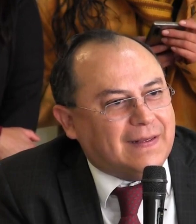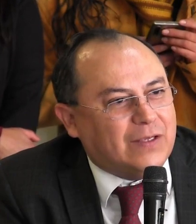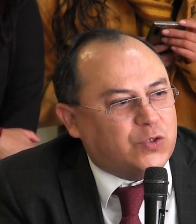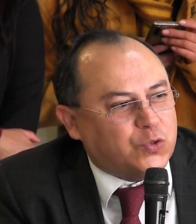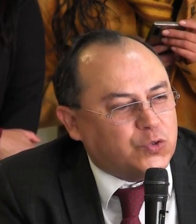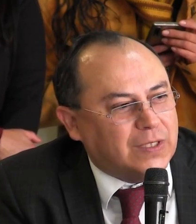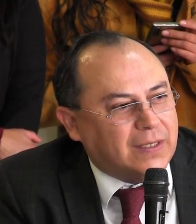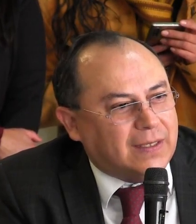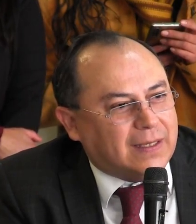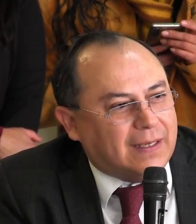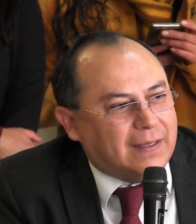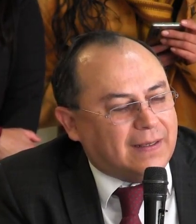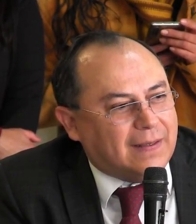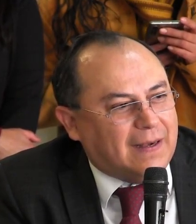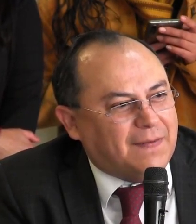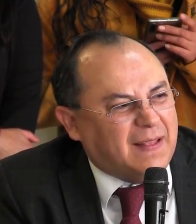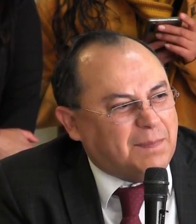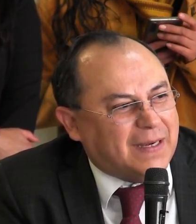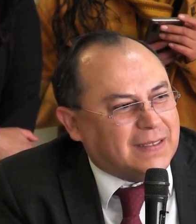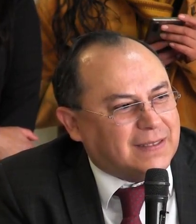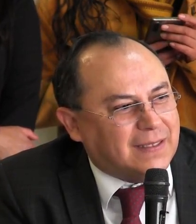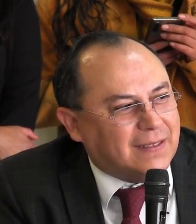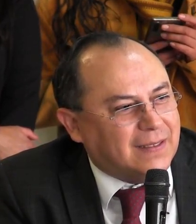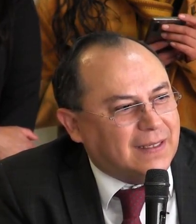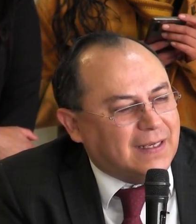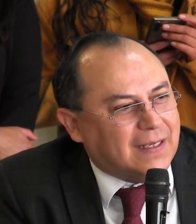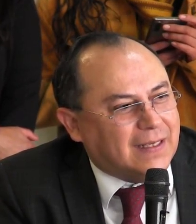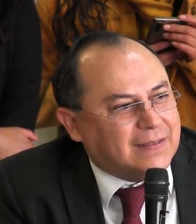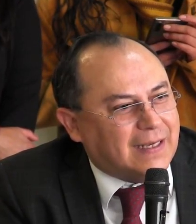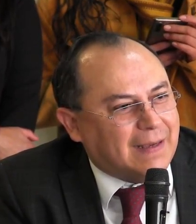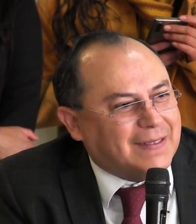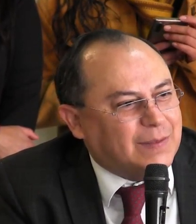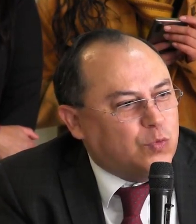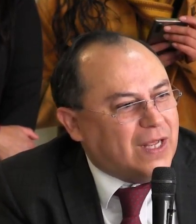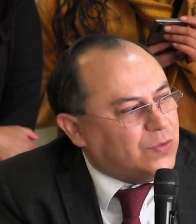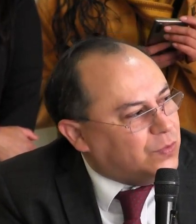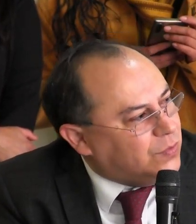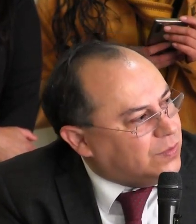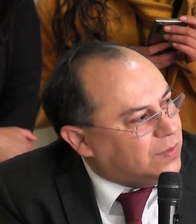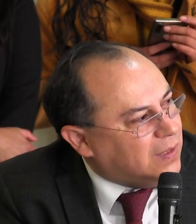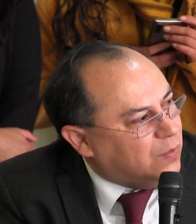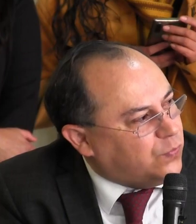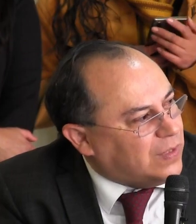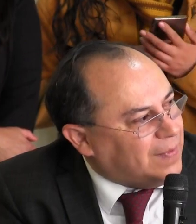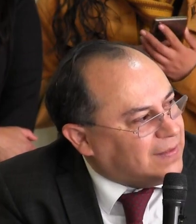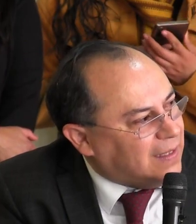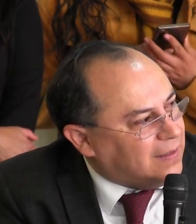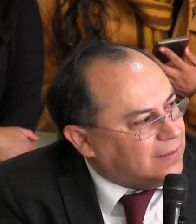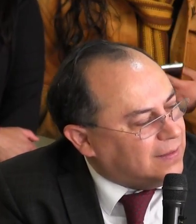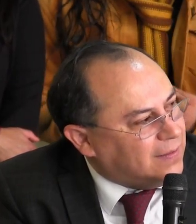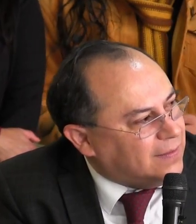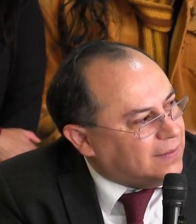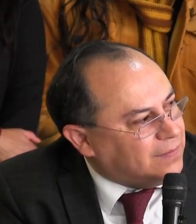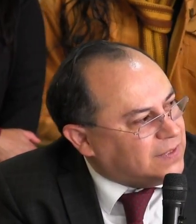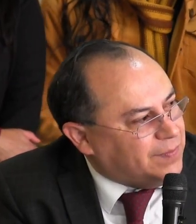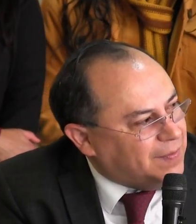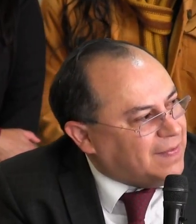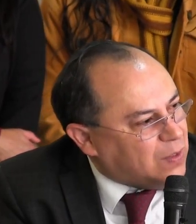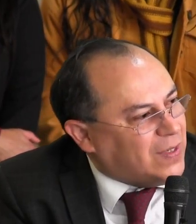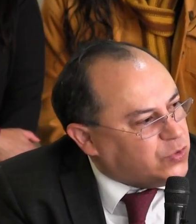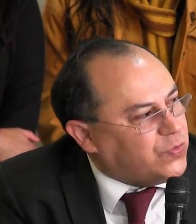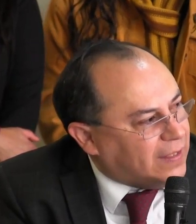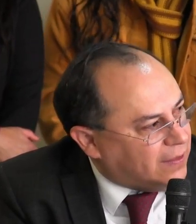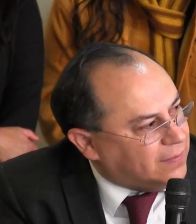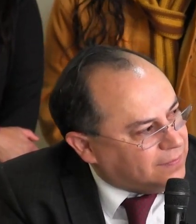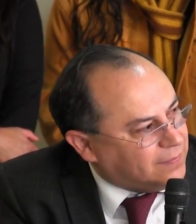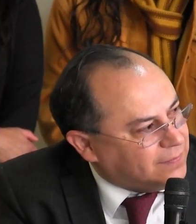de derechos que al final parece que se acaba simulando en lo fundamental. Sin vivienda